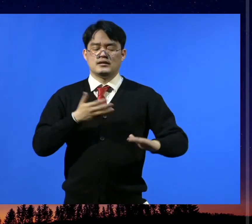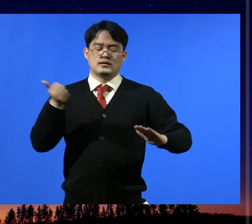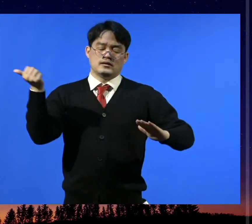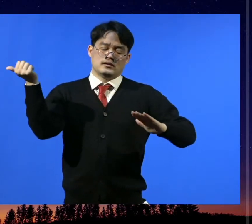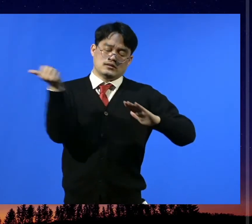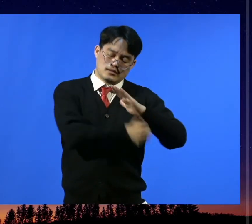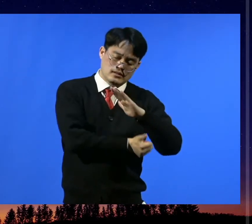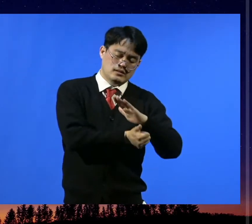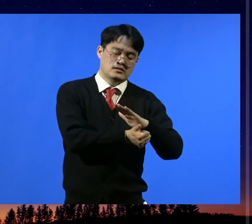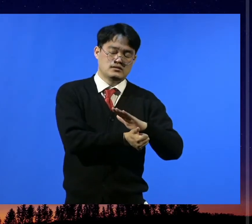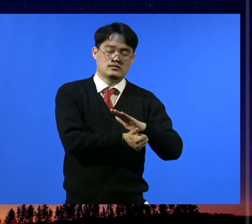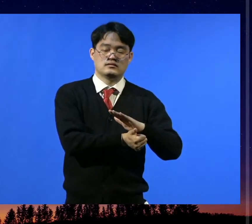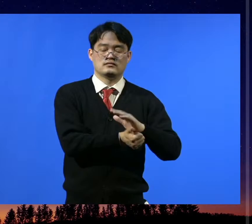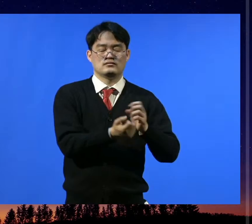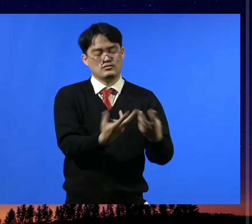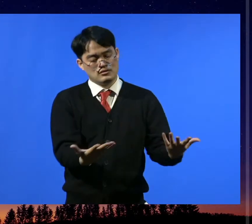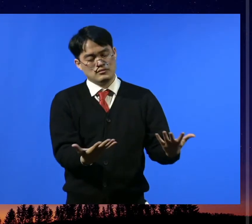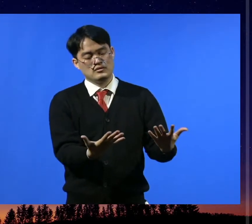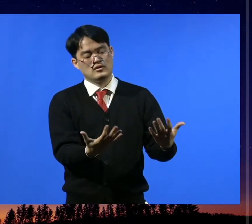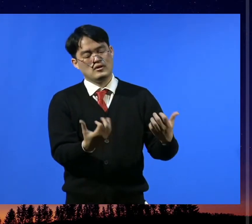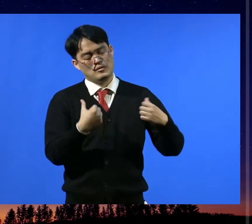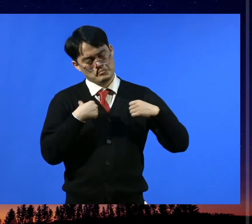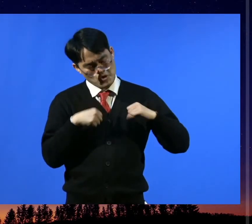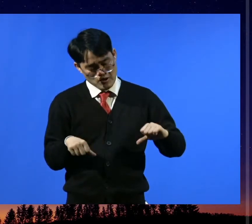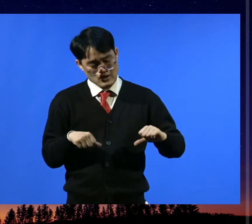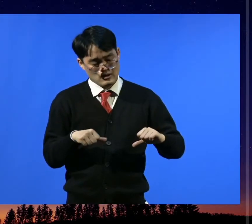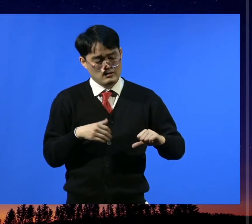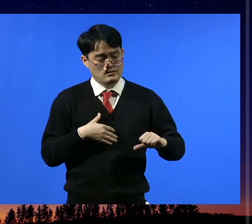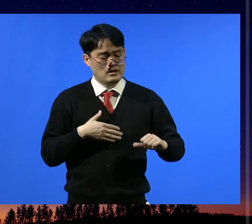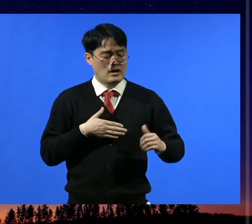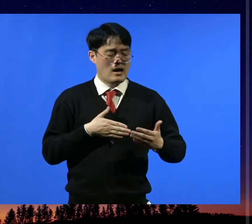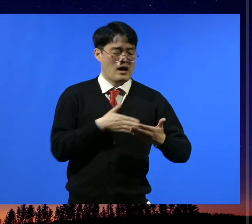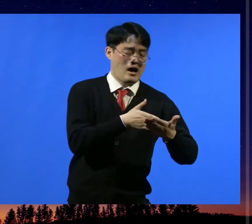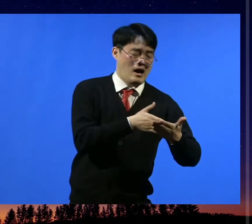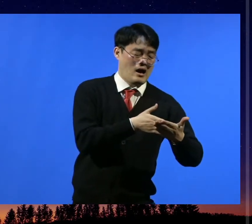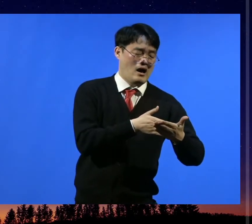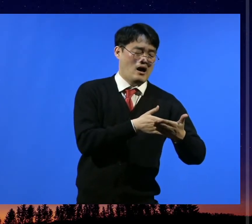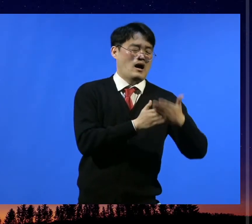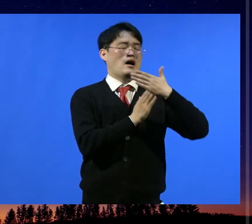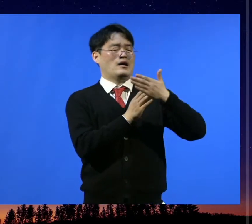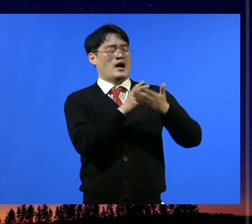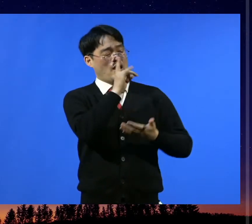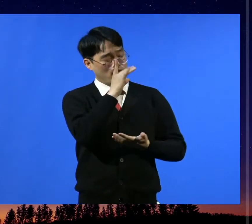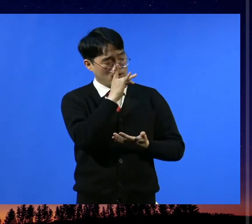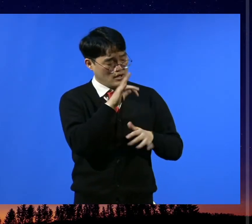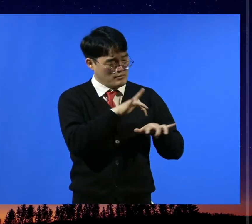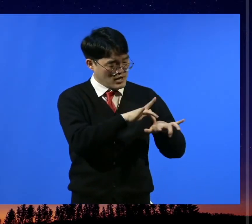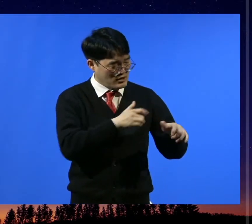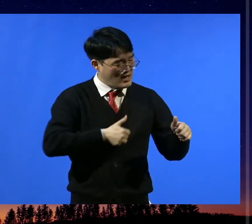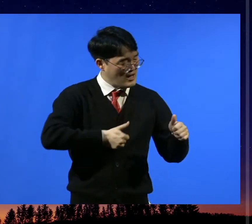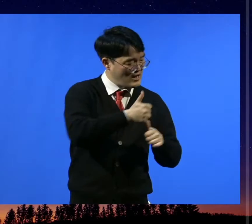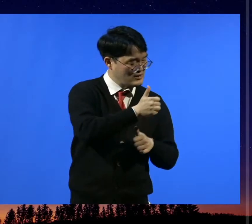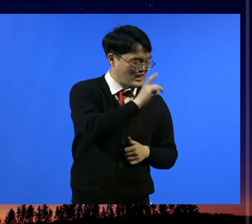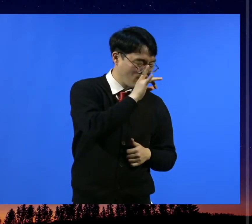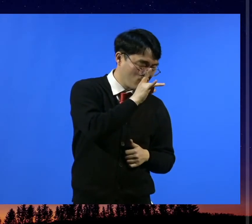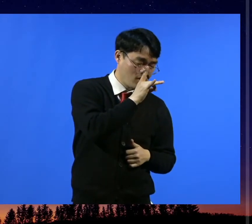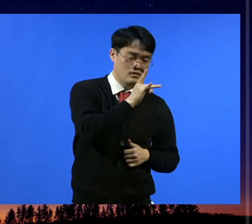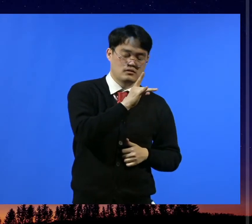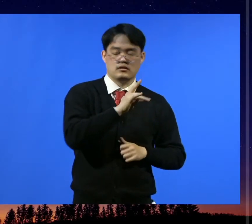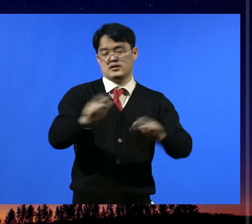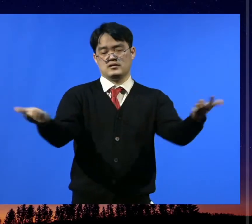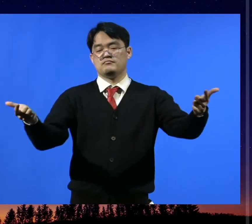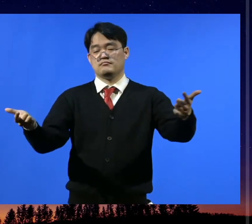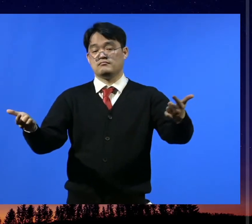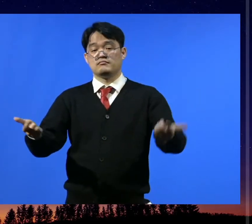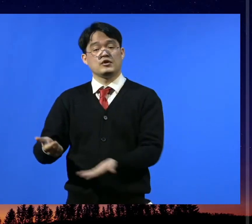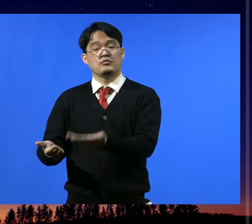없어, 나는 하는 것마다 안 돼, 나는 마귀를 이길 수가 없어. 아니에요. 여러분, 우리는 이길 수